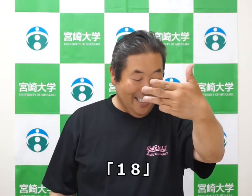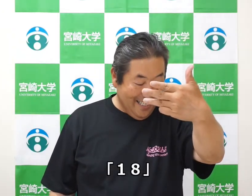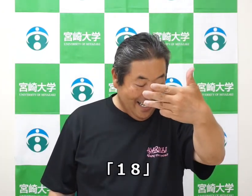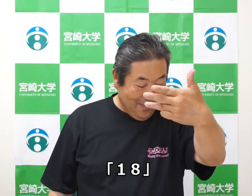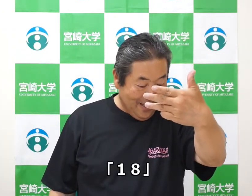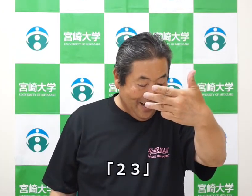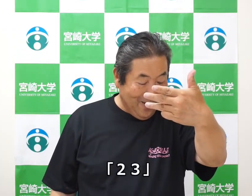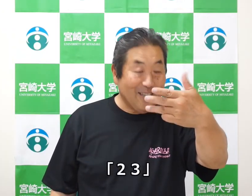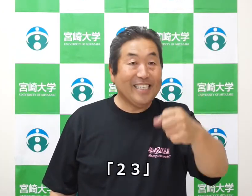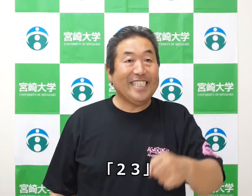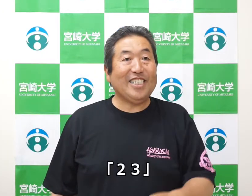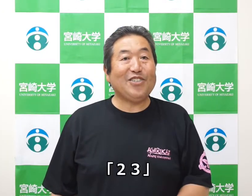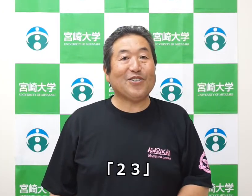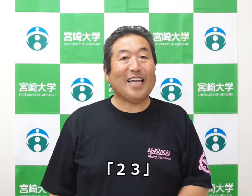頑張ってよ。23、